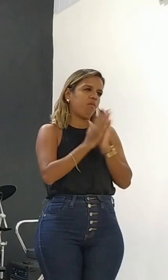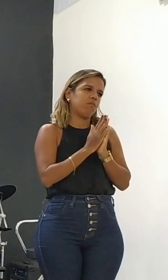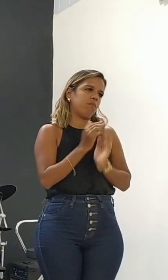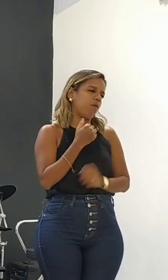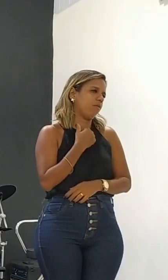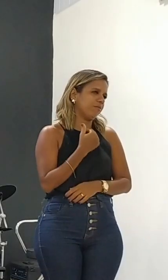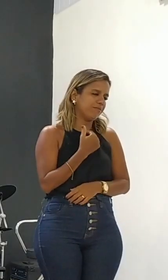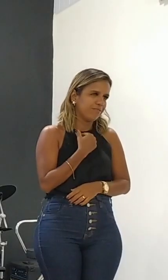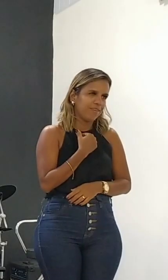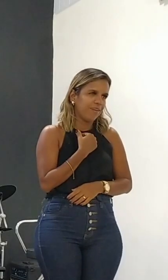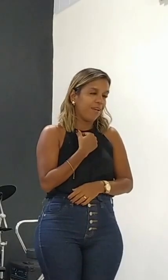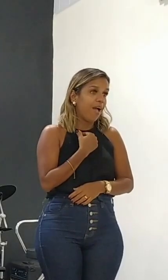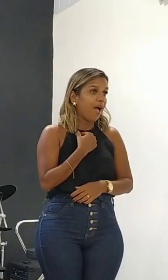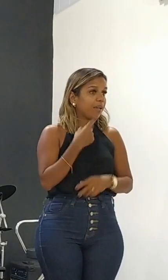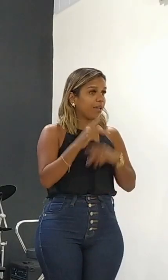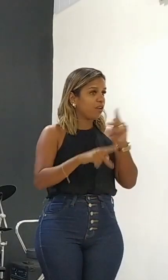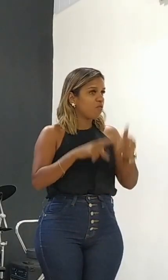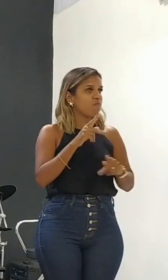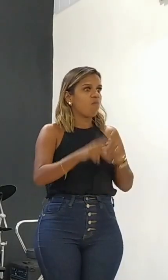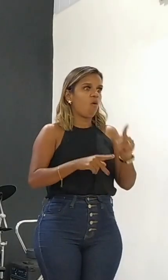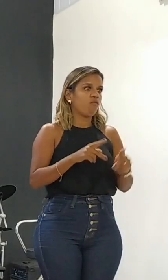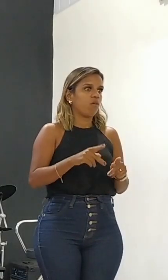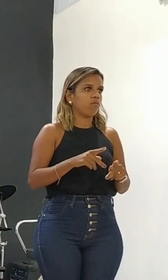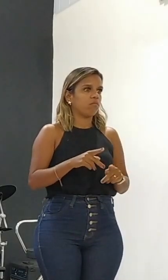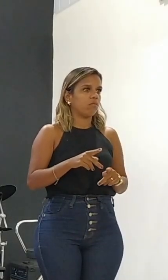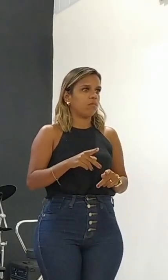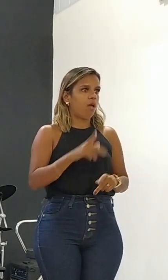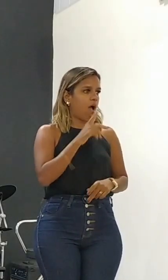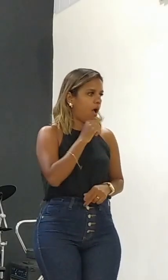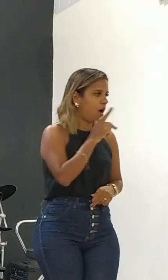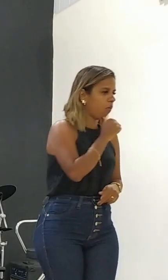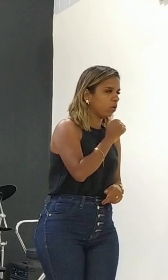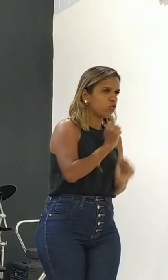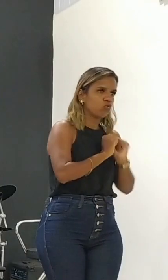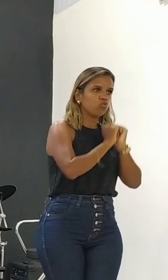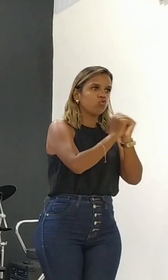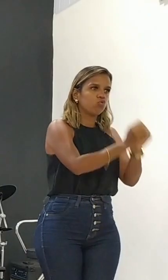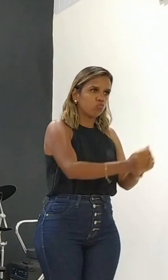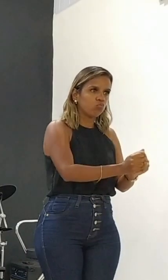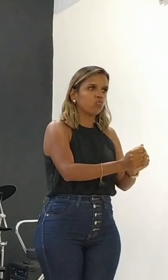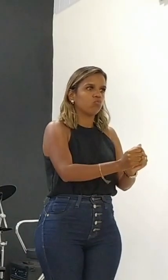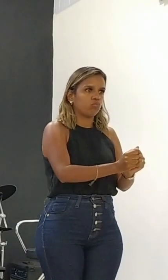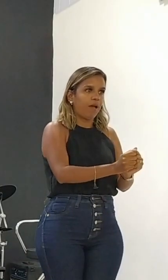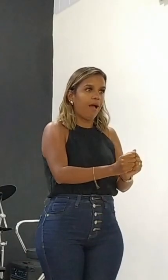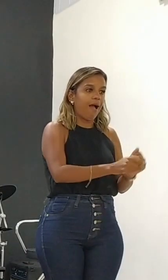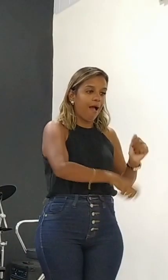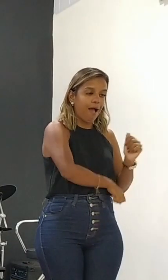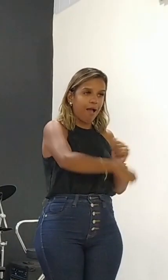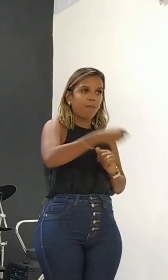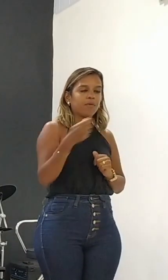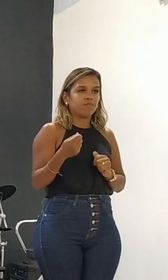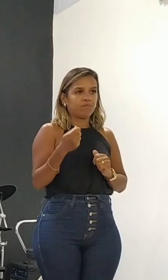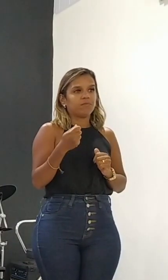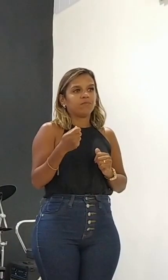arma, mas eles não, eles iam beber água, levava a arma com ele, pegar a arma.